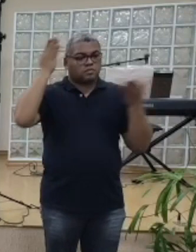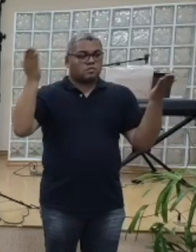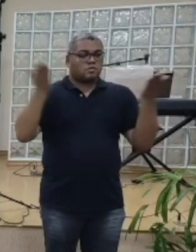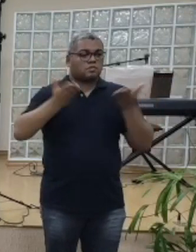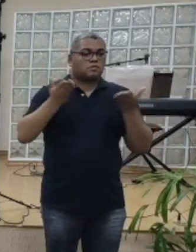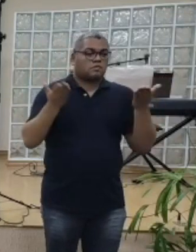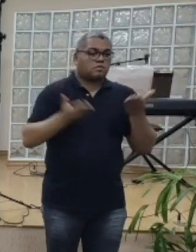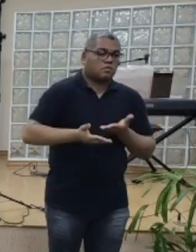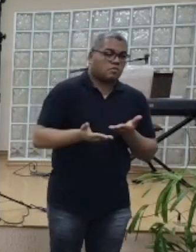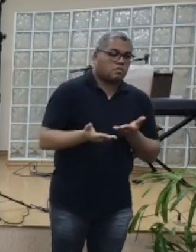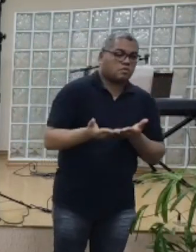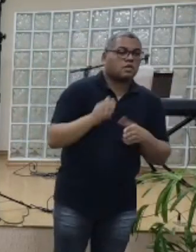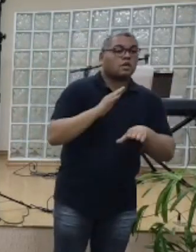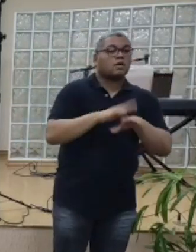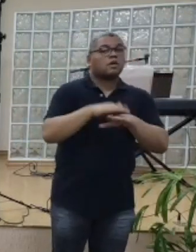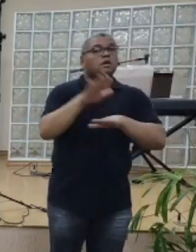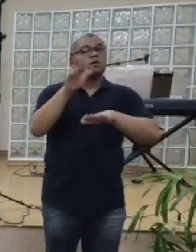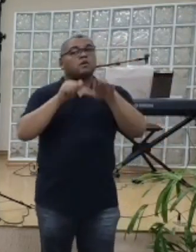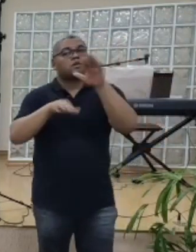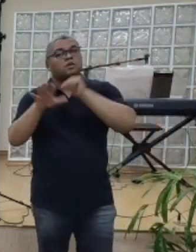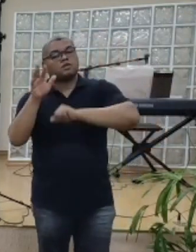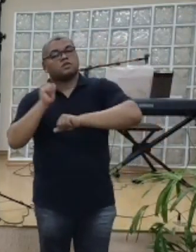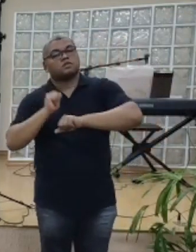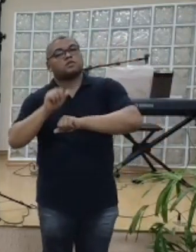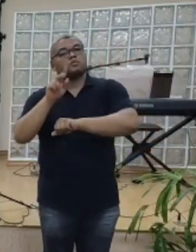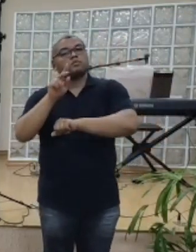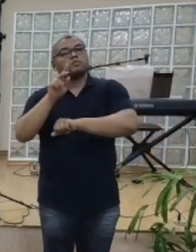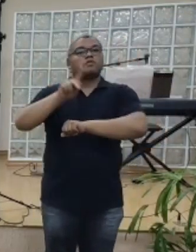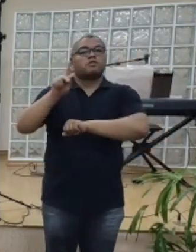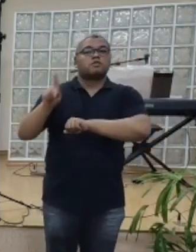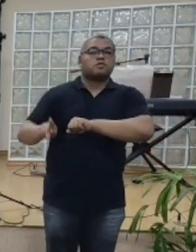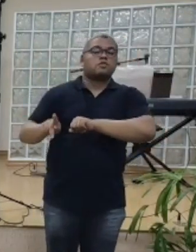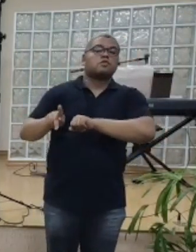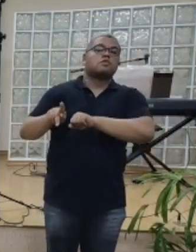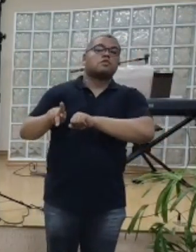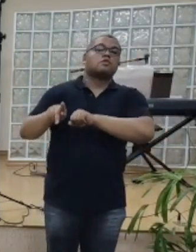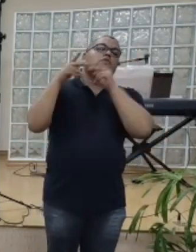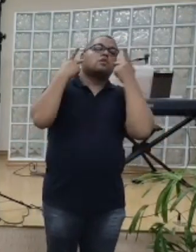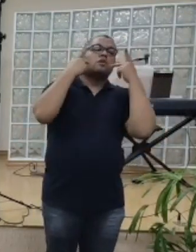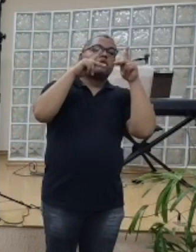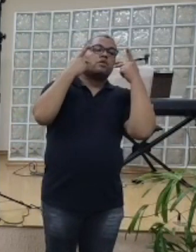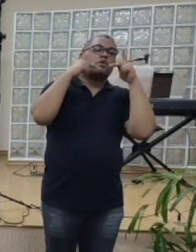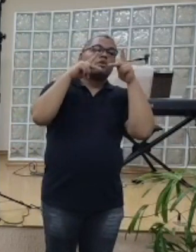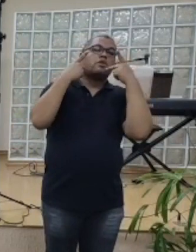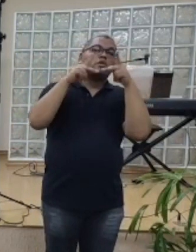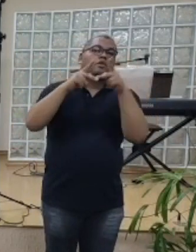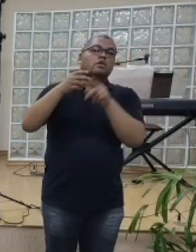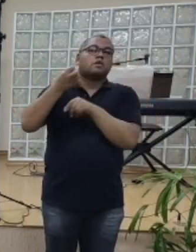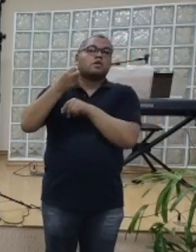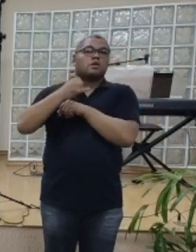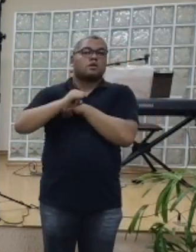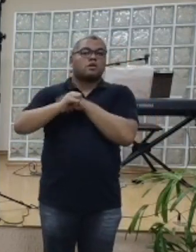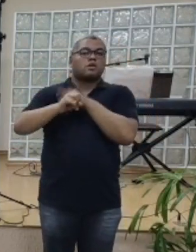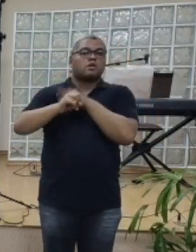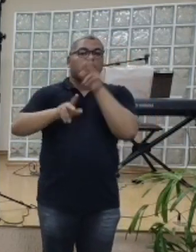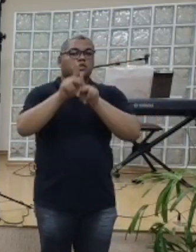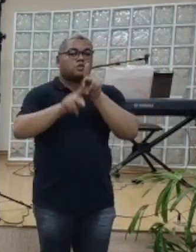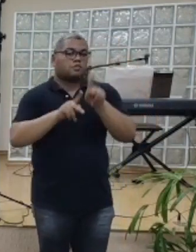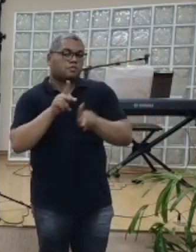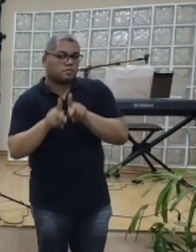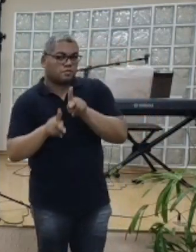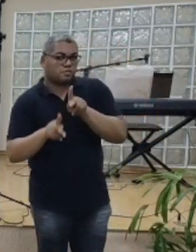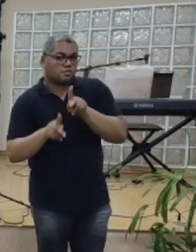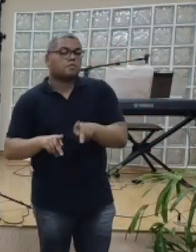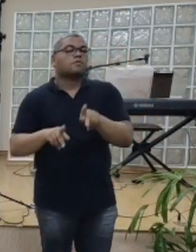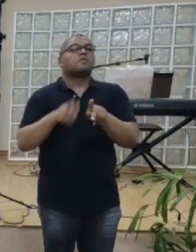pego professores e pregadores. Se o povo precisa vir, se as crianças